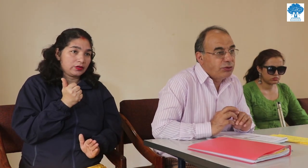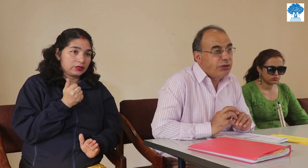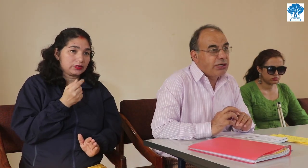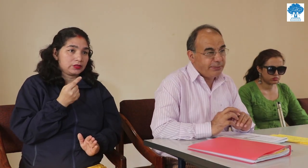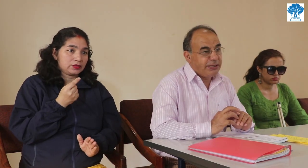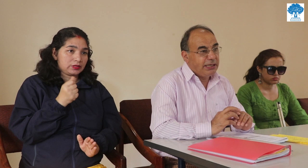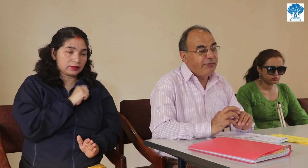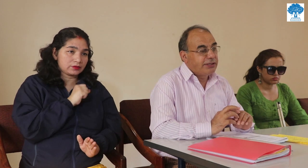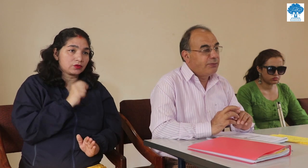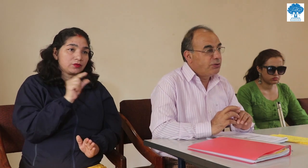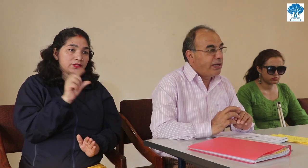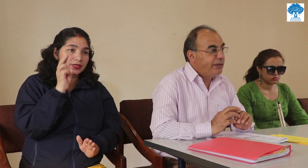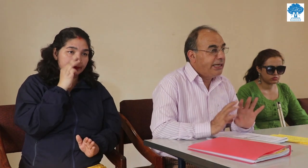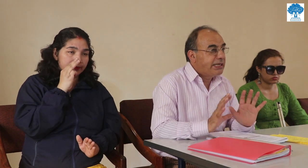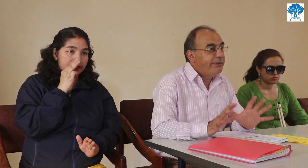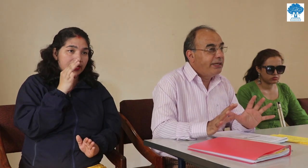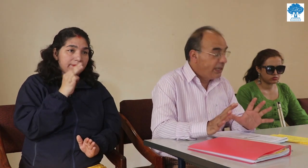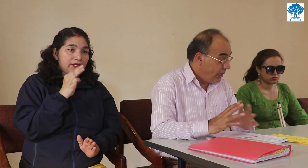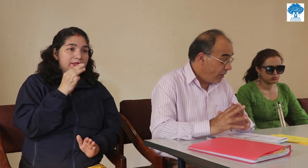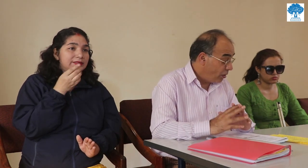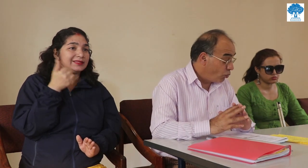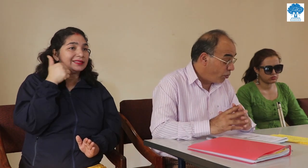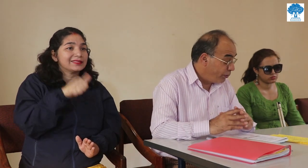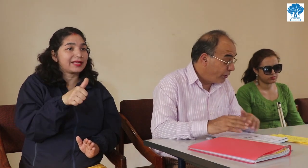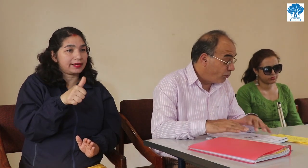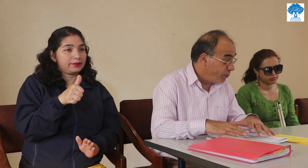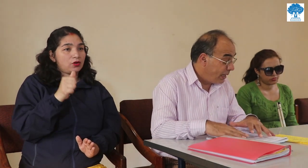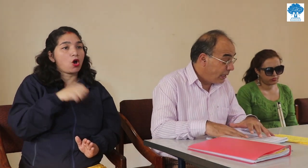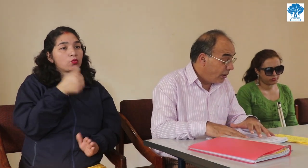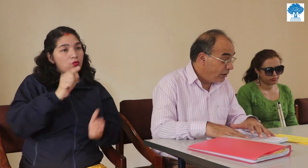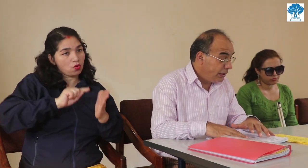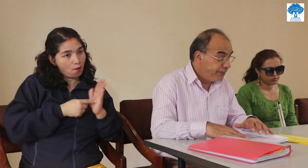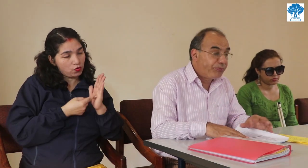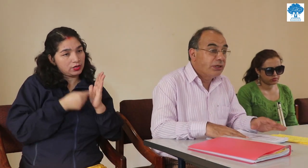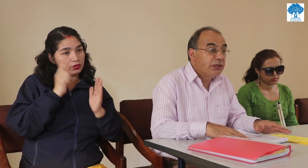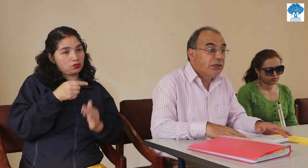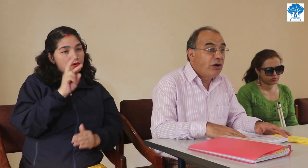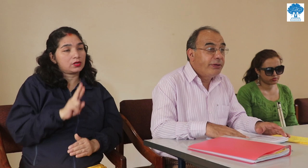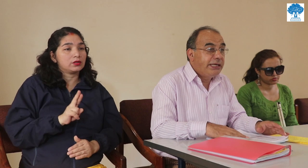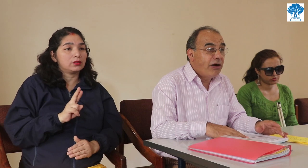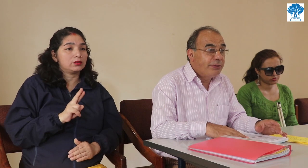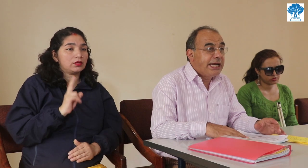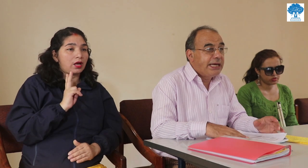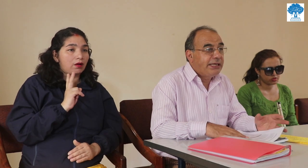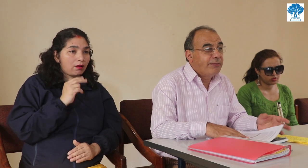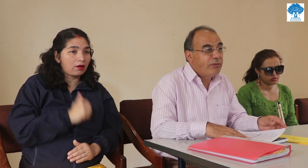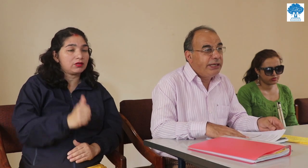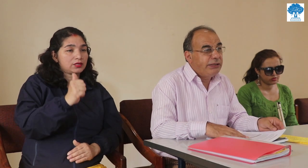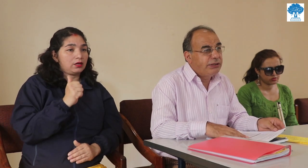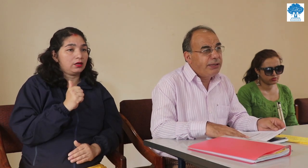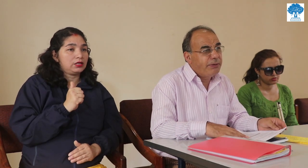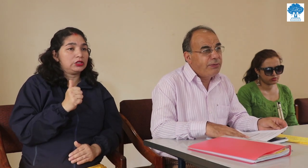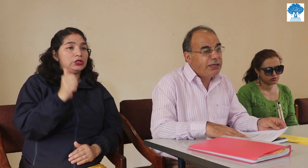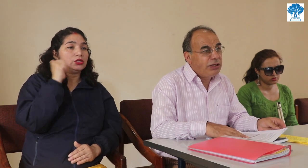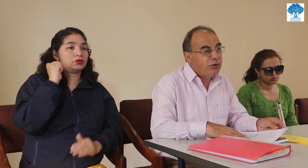सङ्क्रमणहरू सेक्सुअली ट्रान्समिटेड इन्फेक्सन भन्छौँ हामीले एचआइभी अर्को कम्पोनेन्टको रूपमा अनि अब चाहिँ आएर के भयो भने